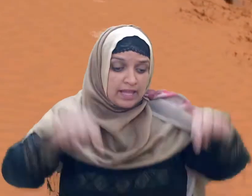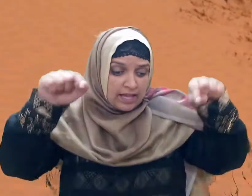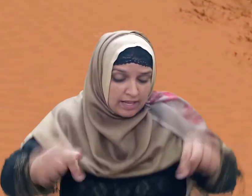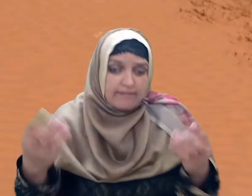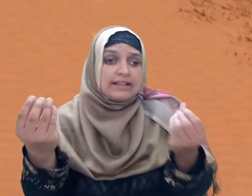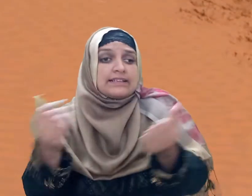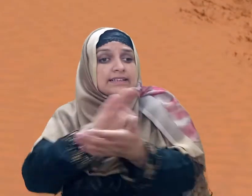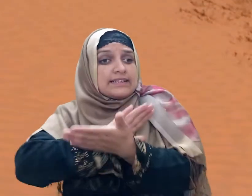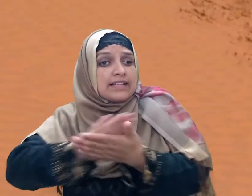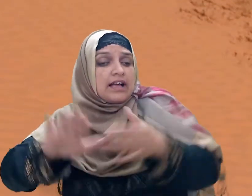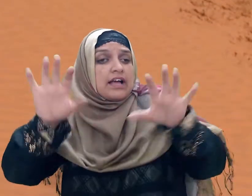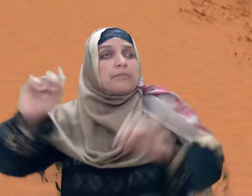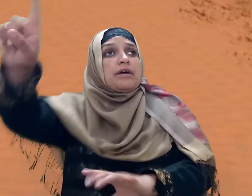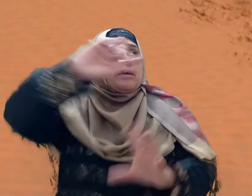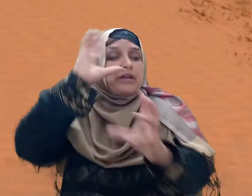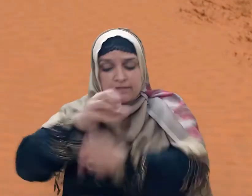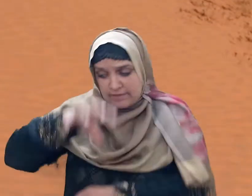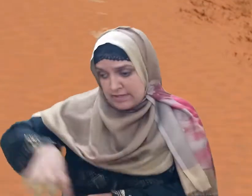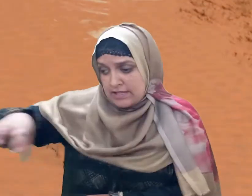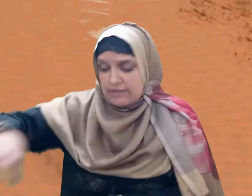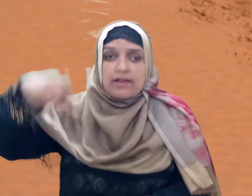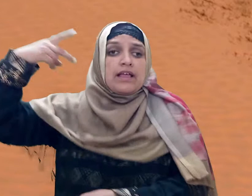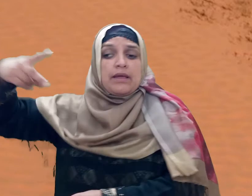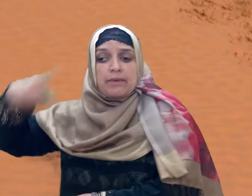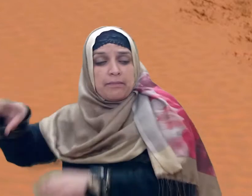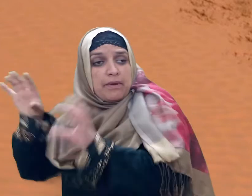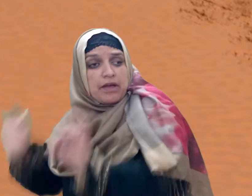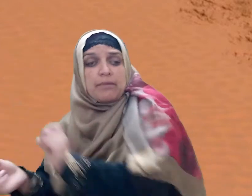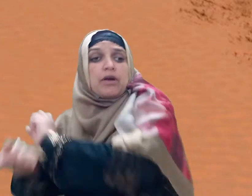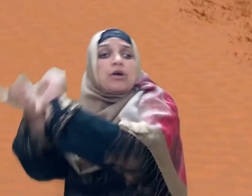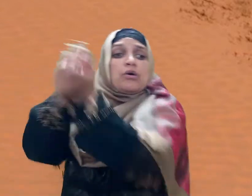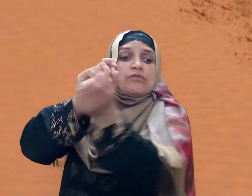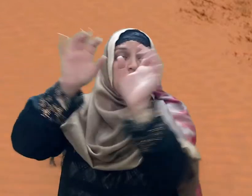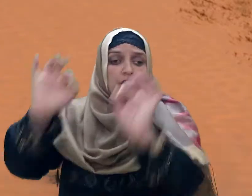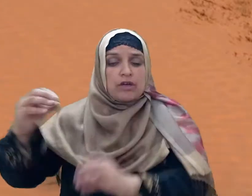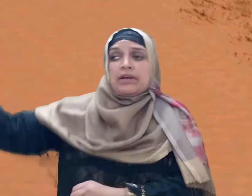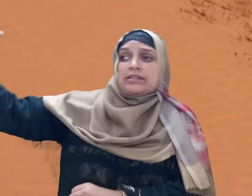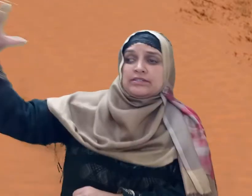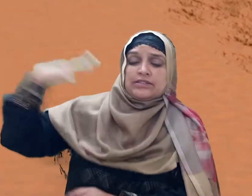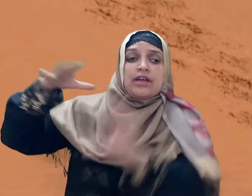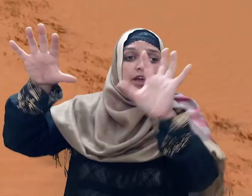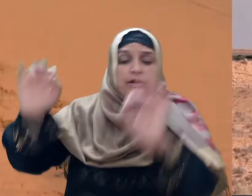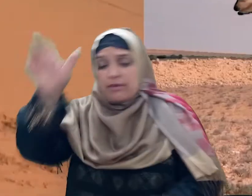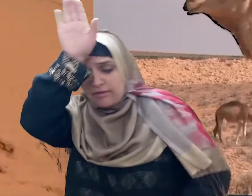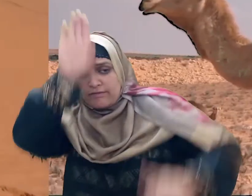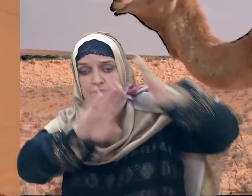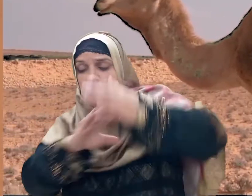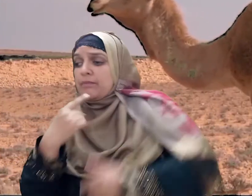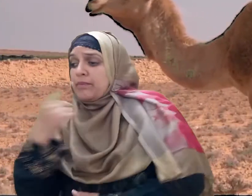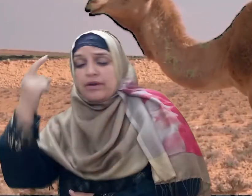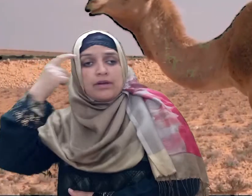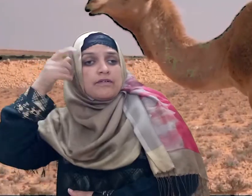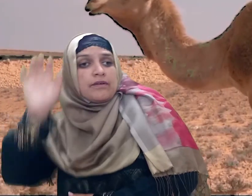اس ریگستان کے مختلف علاقوں کے الگ الگ نام ہیں، جیسے کہ اس کو شمال مغربی جزائر میں ڈیزرٹ کے نام سے جانا جاتا